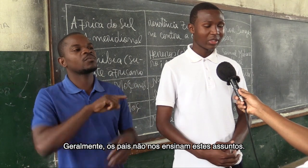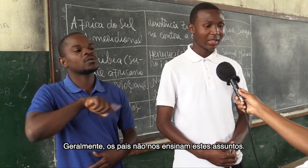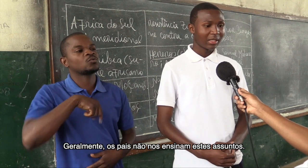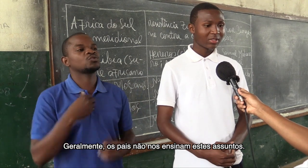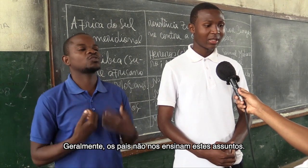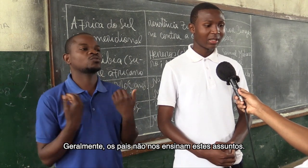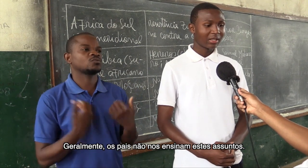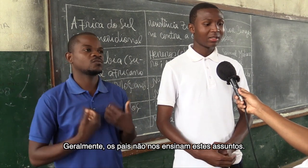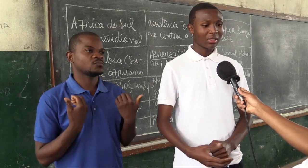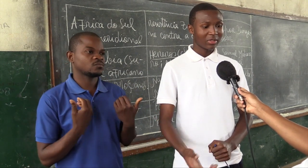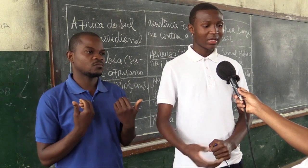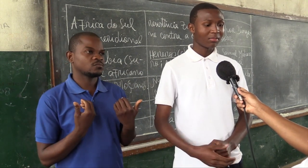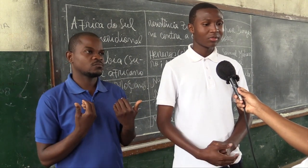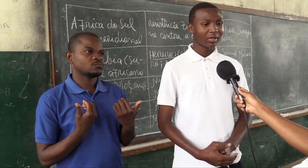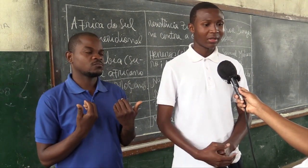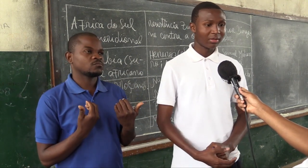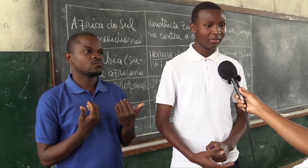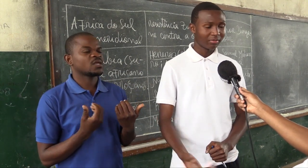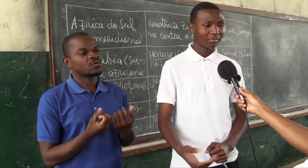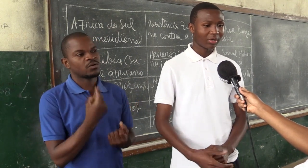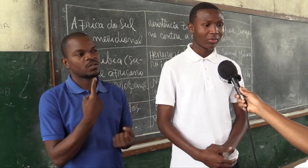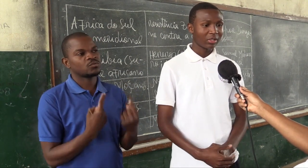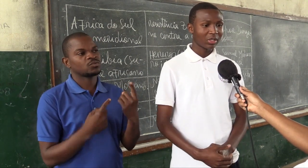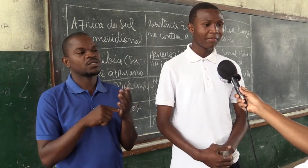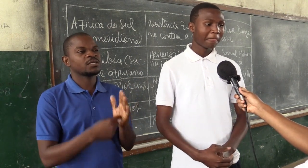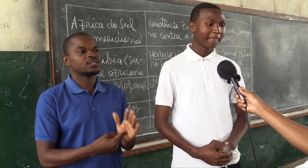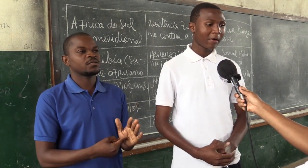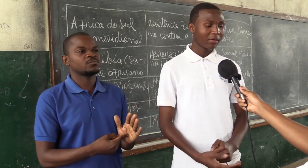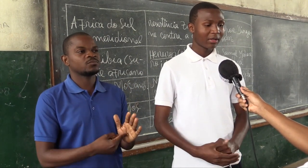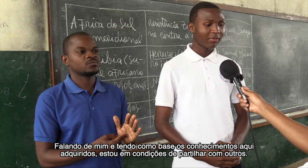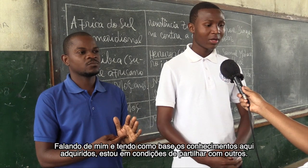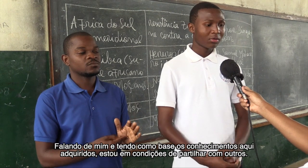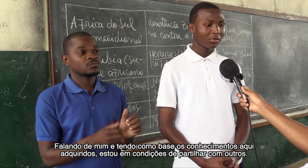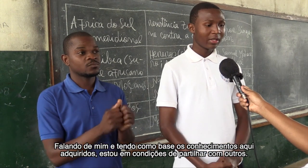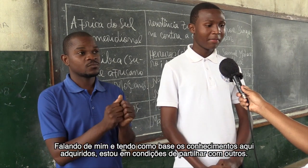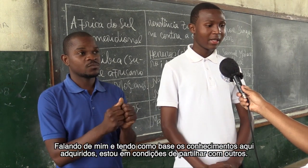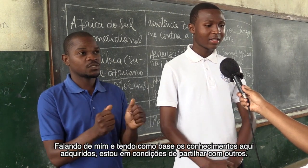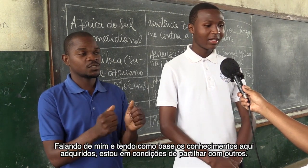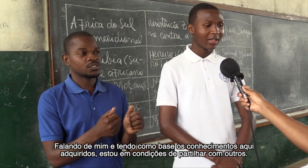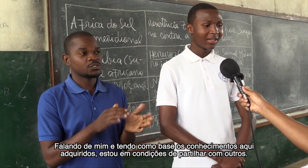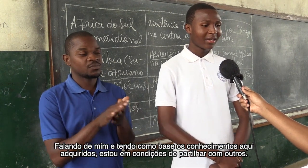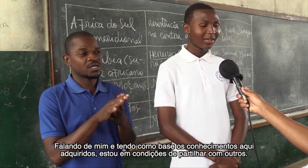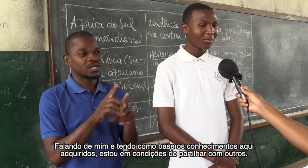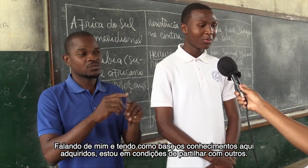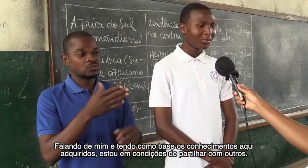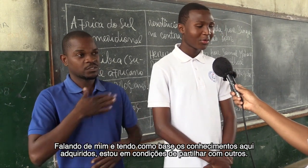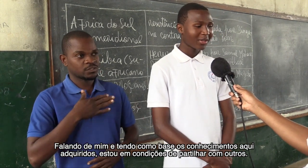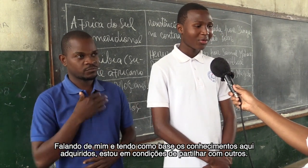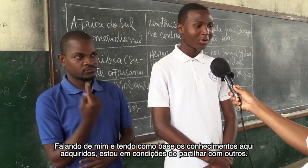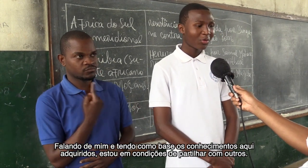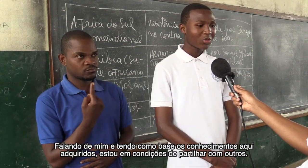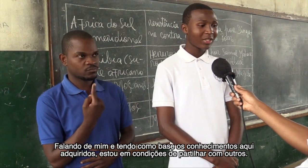jovens. Sim, são exemplos frequentes. Então, falando de mim assim, eu,